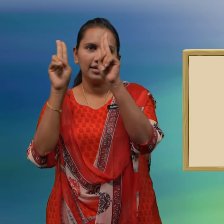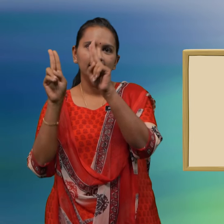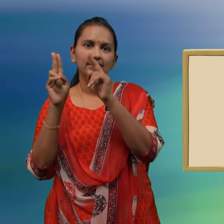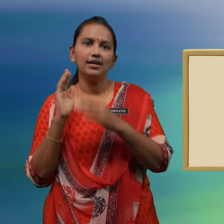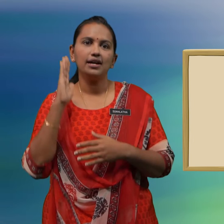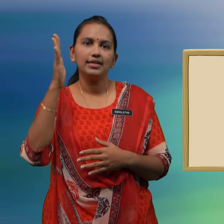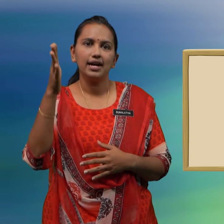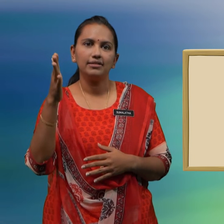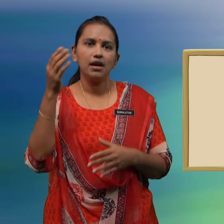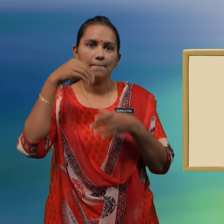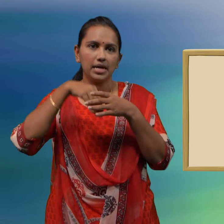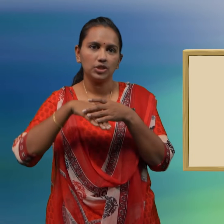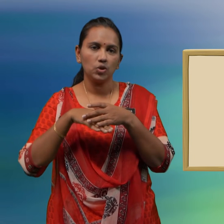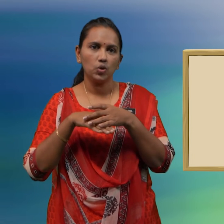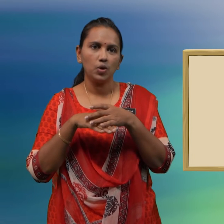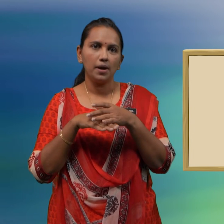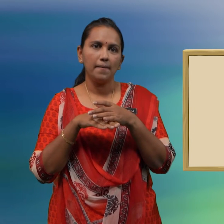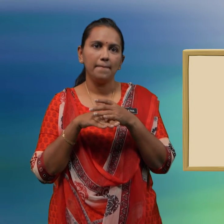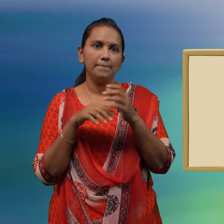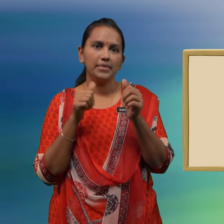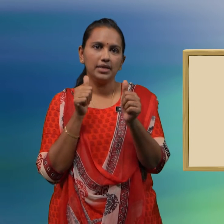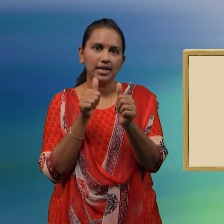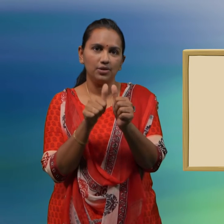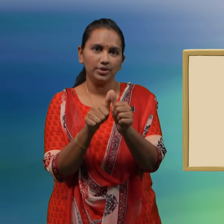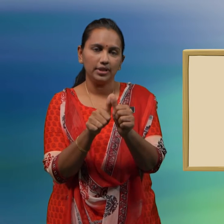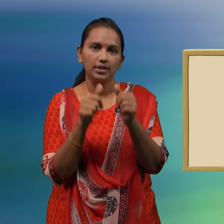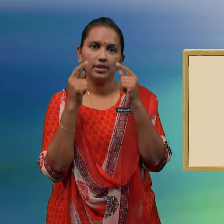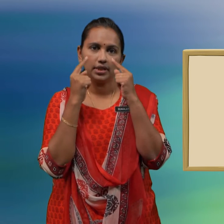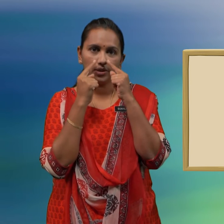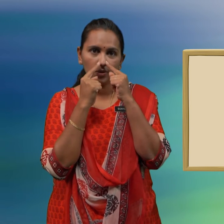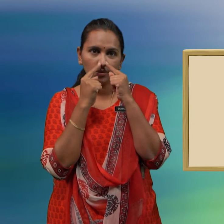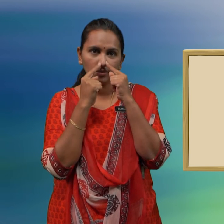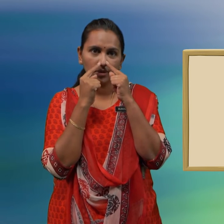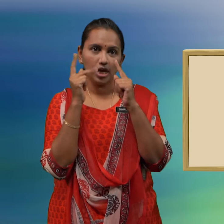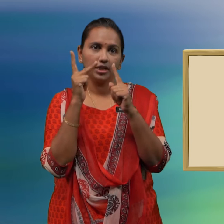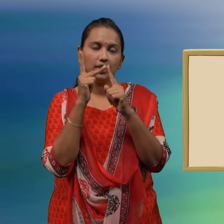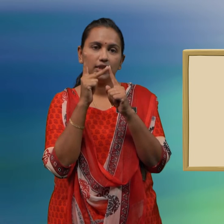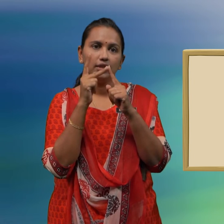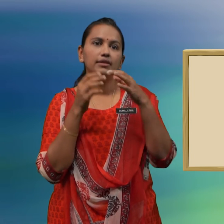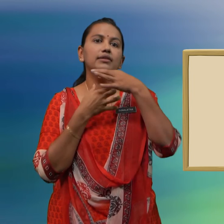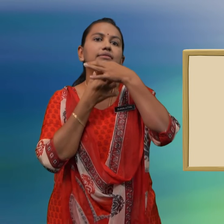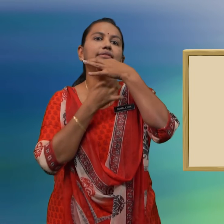Udara akan masuk melalui hidung ke